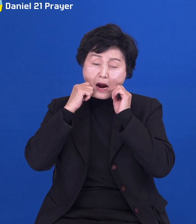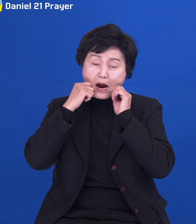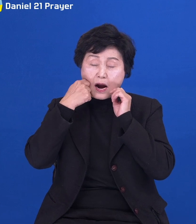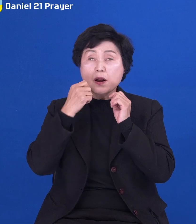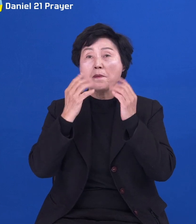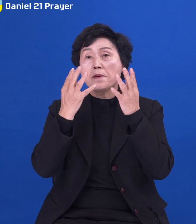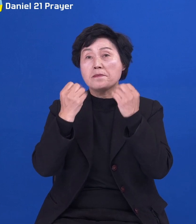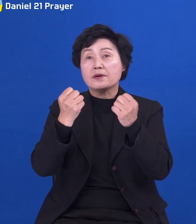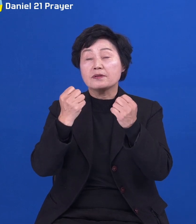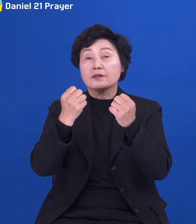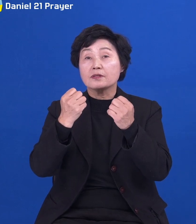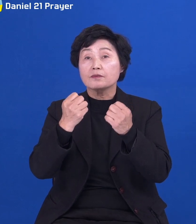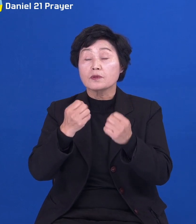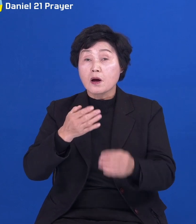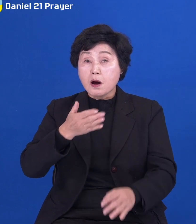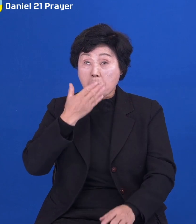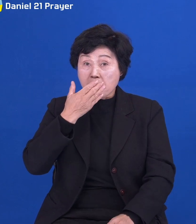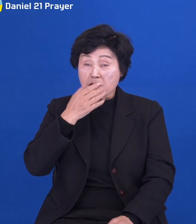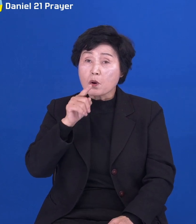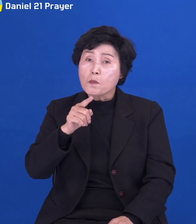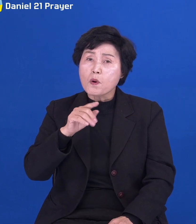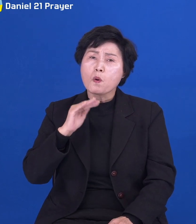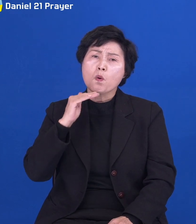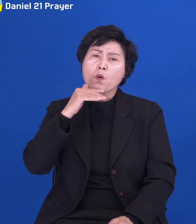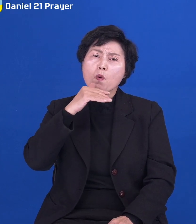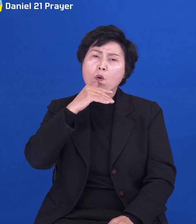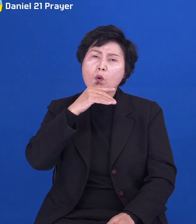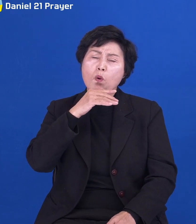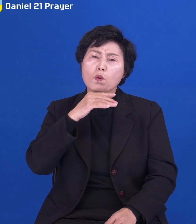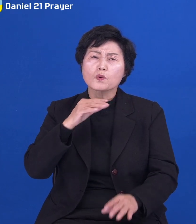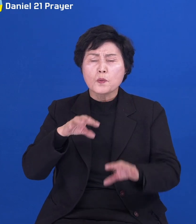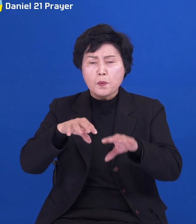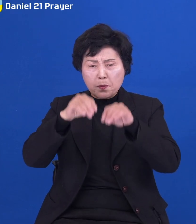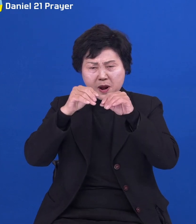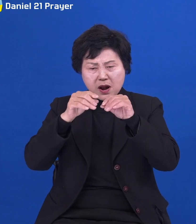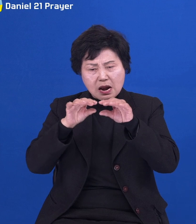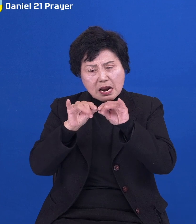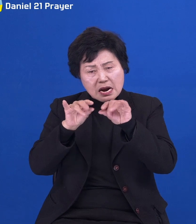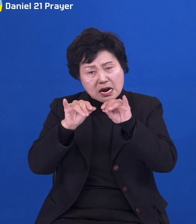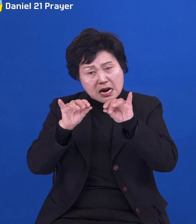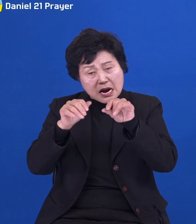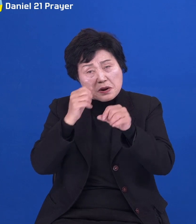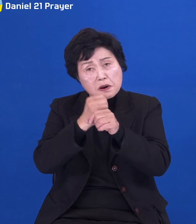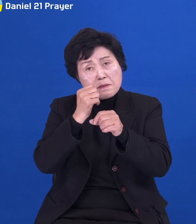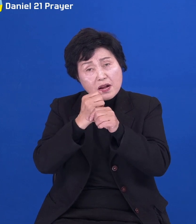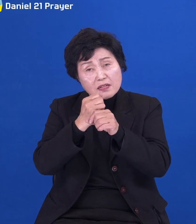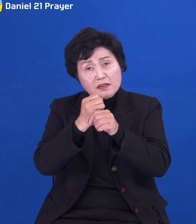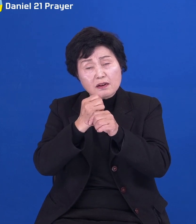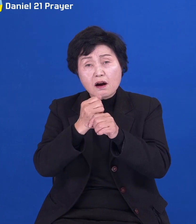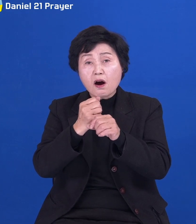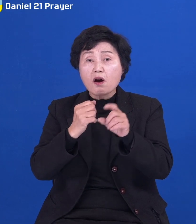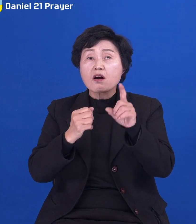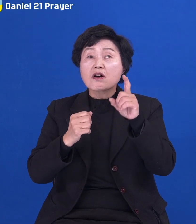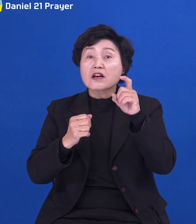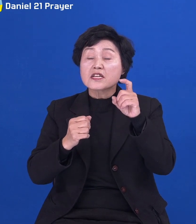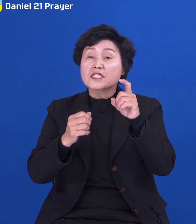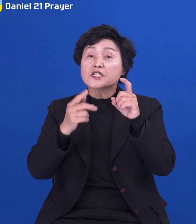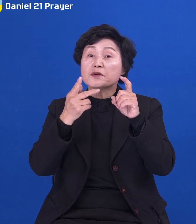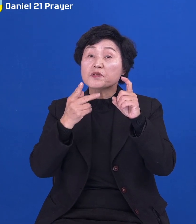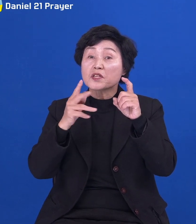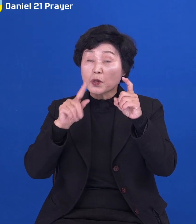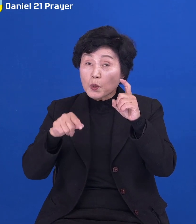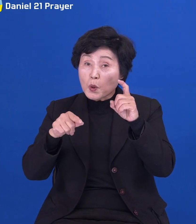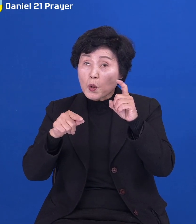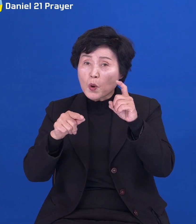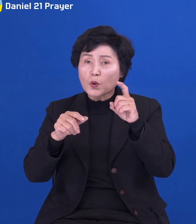주는데요. 옥수수 송치를 갈아가지고 그걸 가루를 만들어서 10kg에다가 밀가루 500g의 비율로